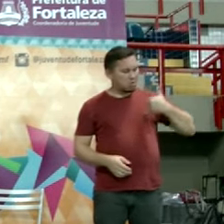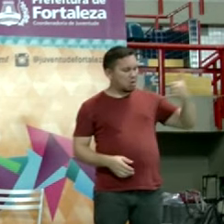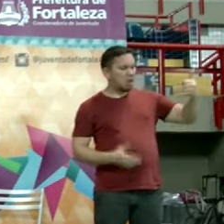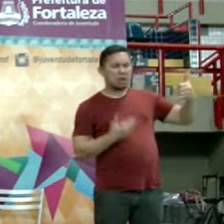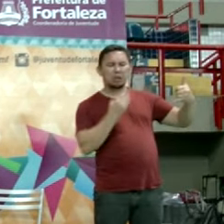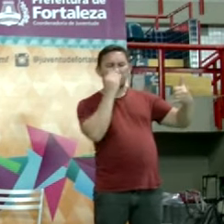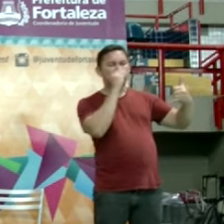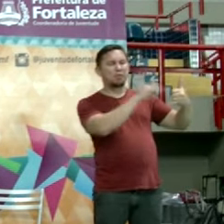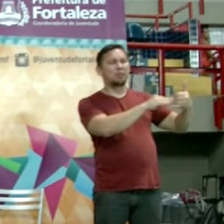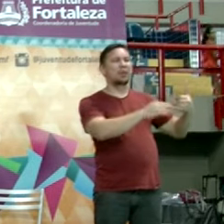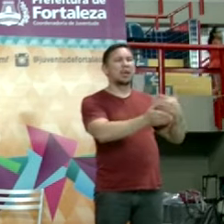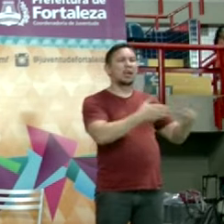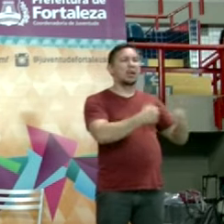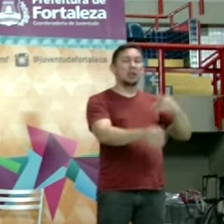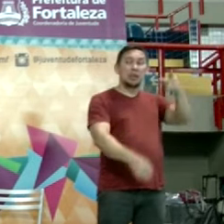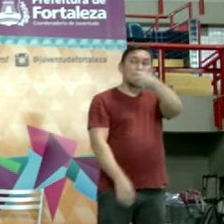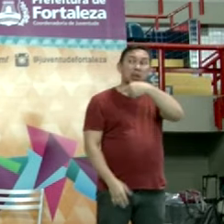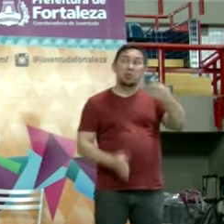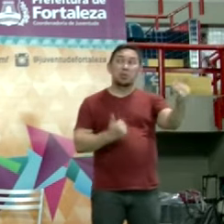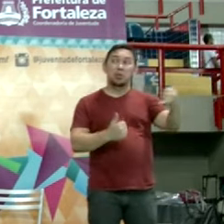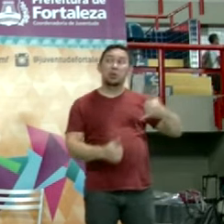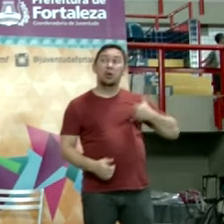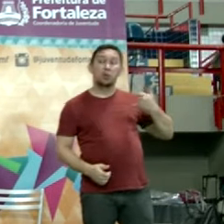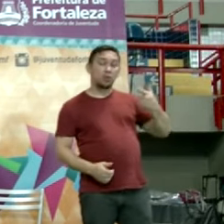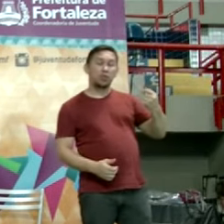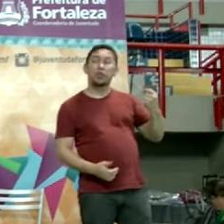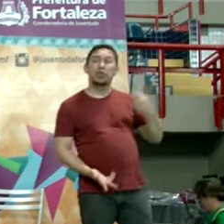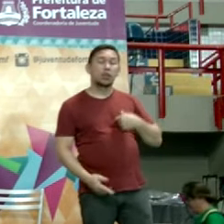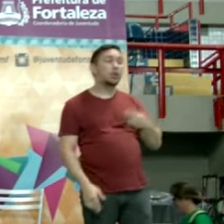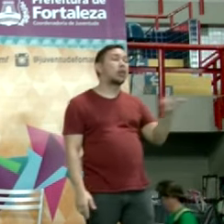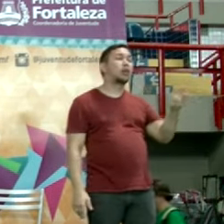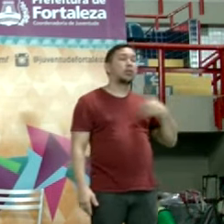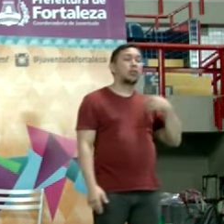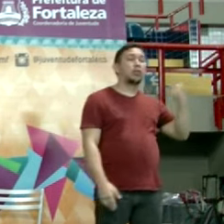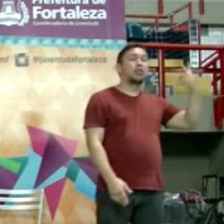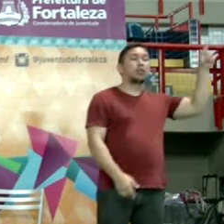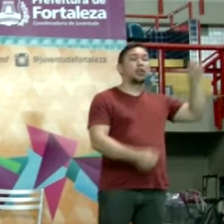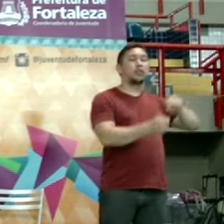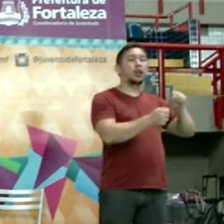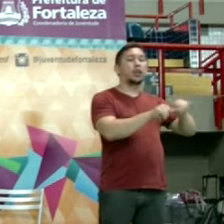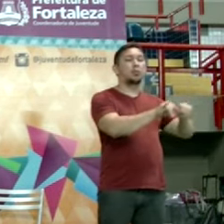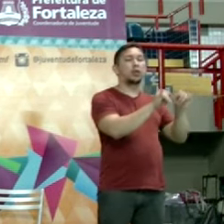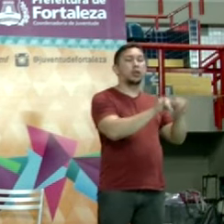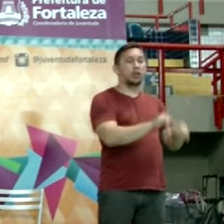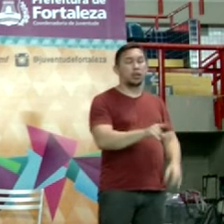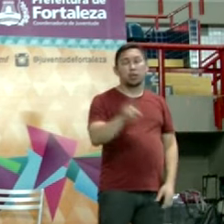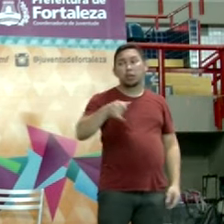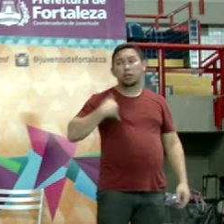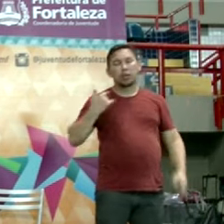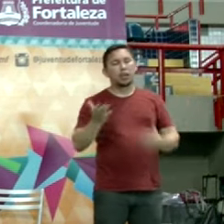não. Tem muito garotão de 20 anos aí perdendo tempo na vida. Não tem idade.